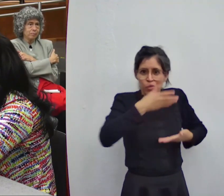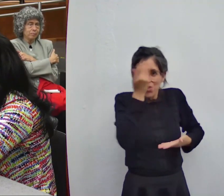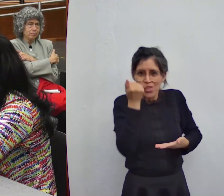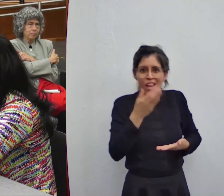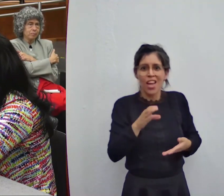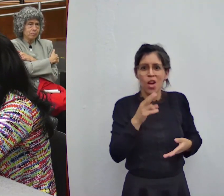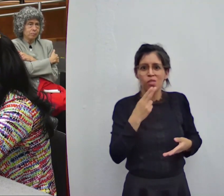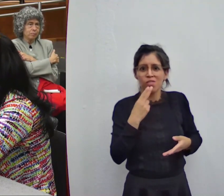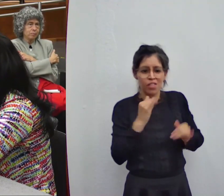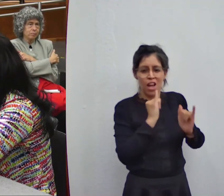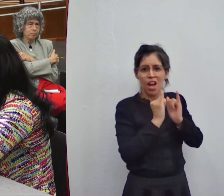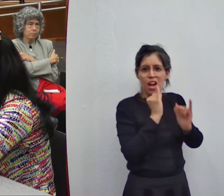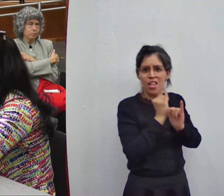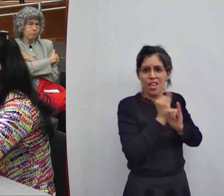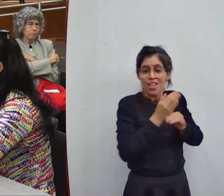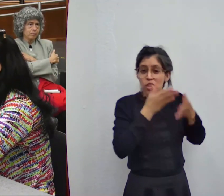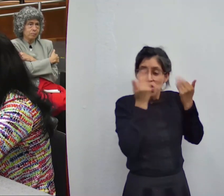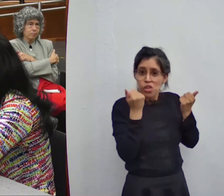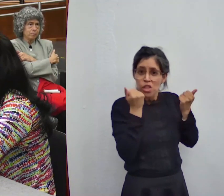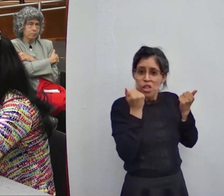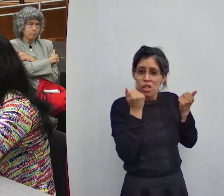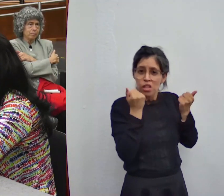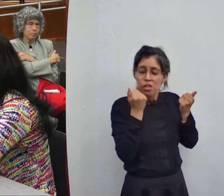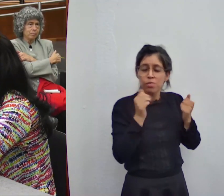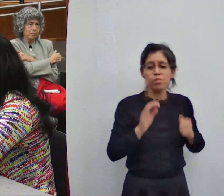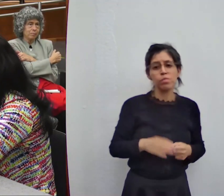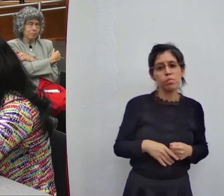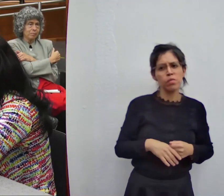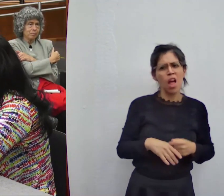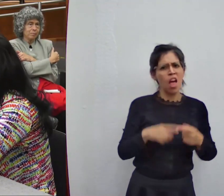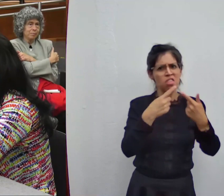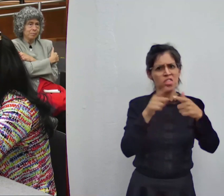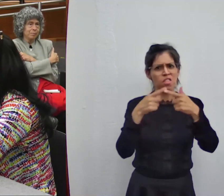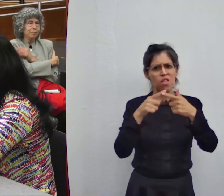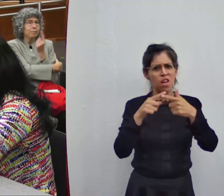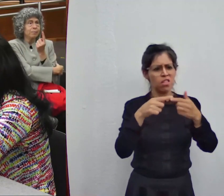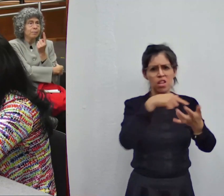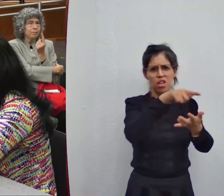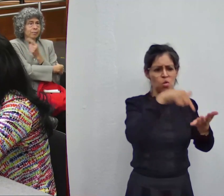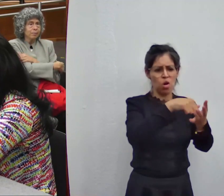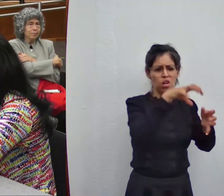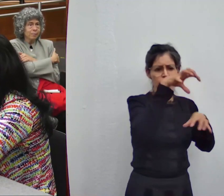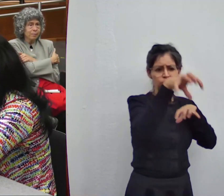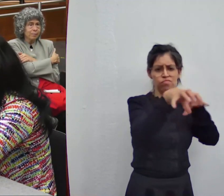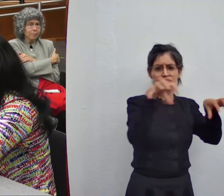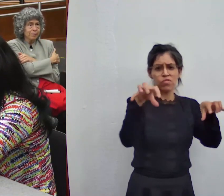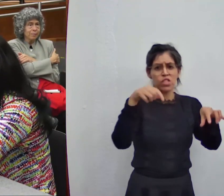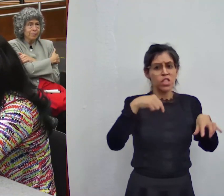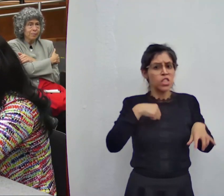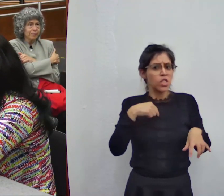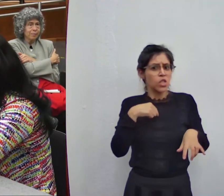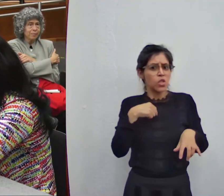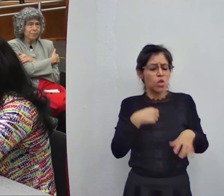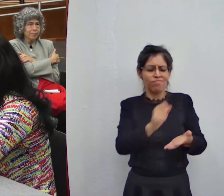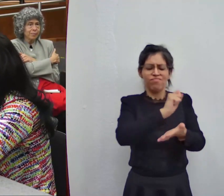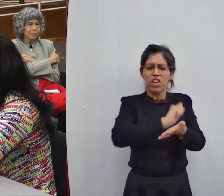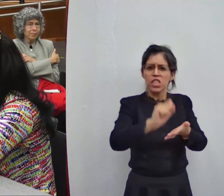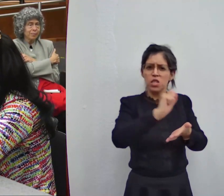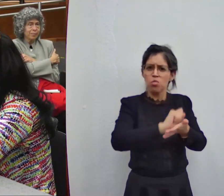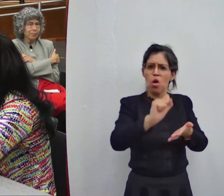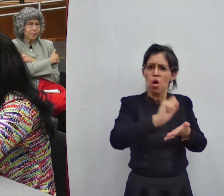el internet. En muchos lugares donde me ha tocado ir, hago siempre pongo por escrito